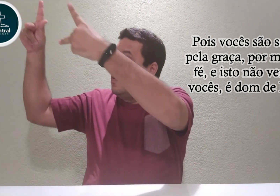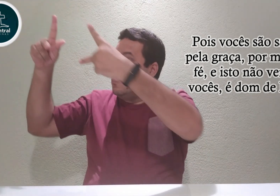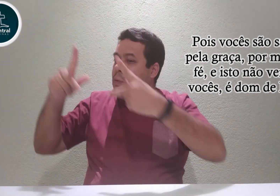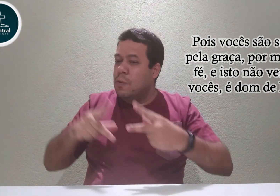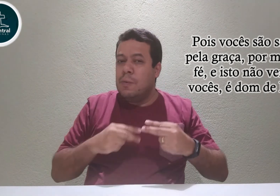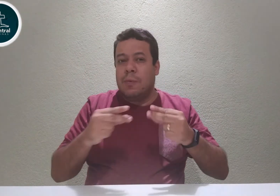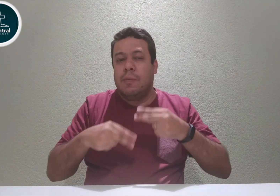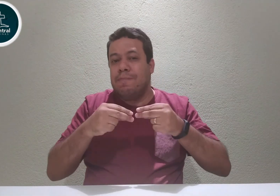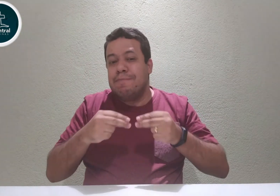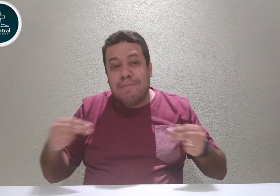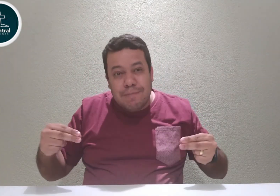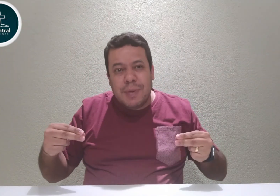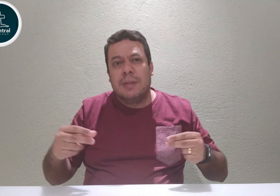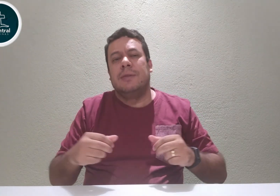É dom de Deus.